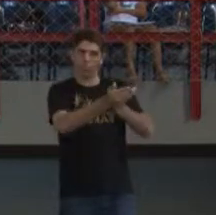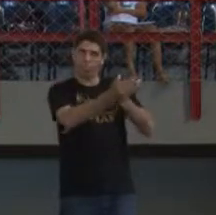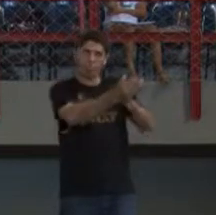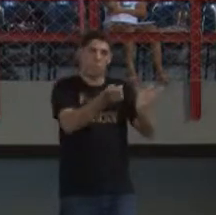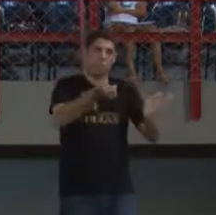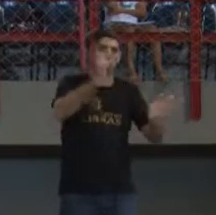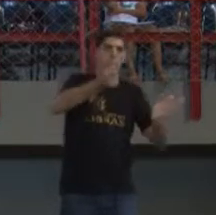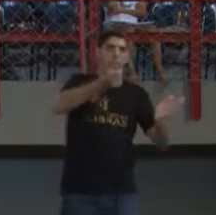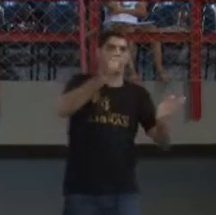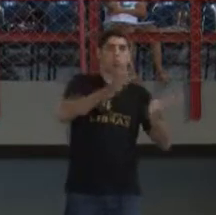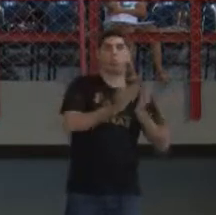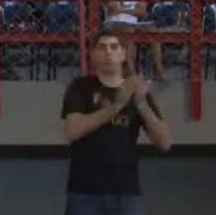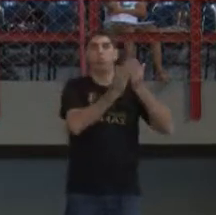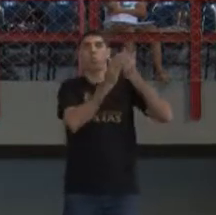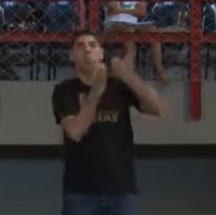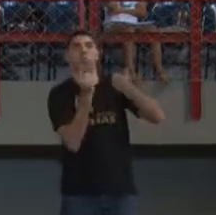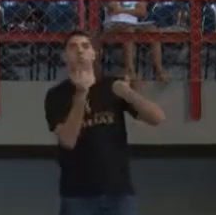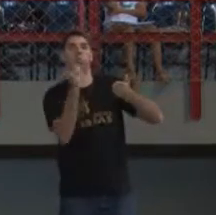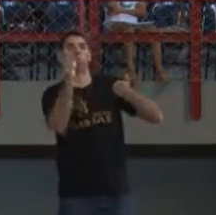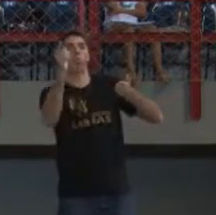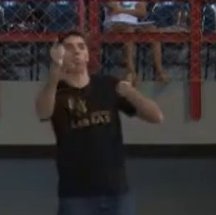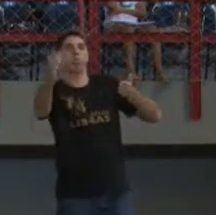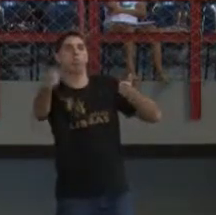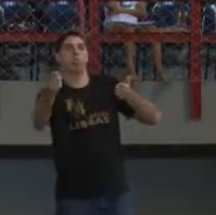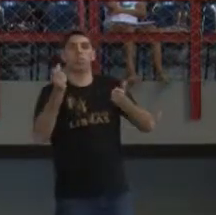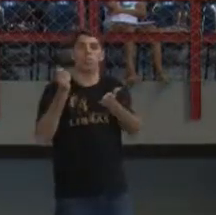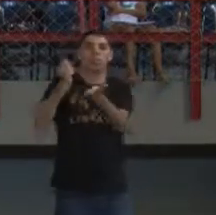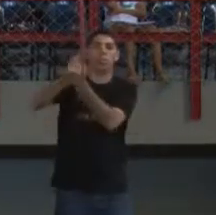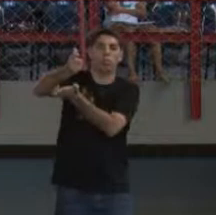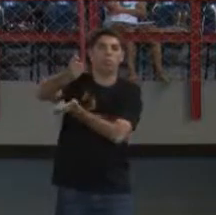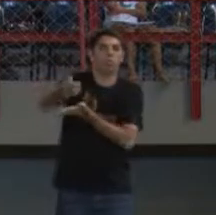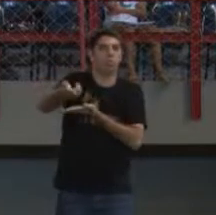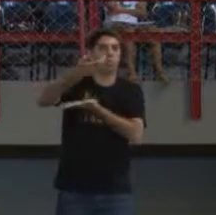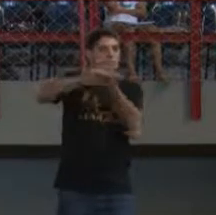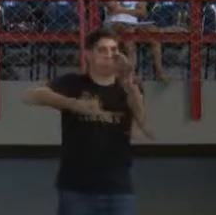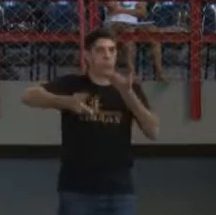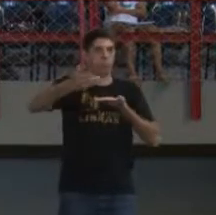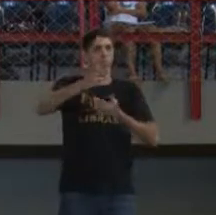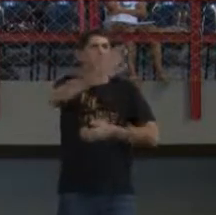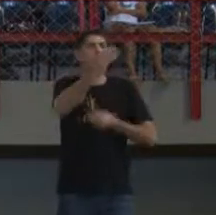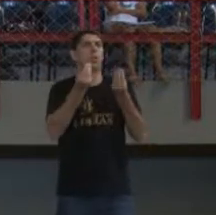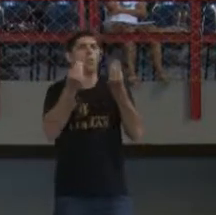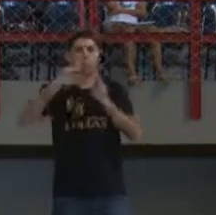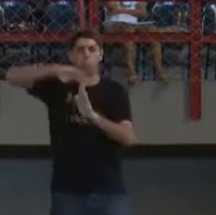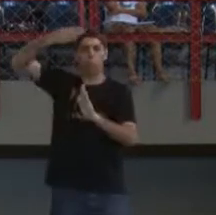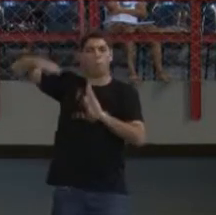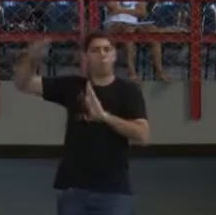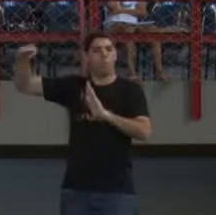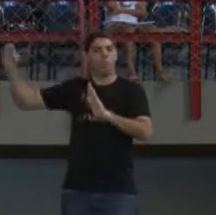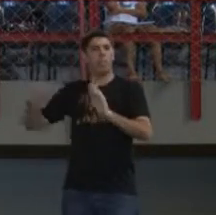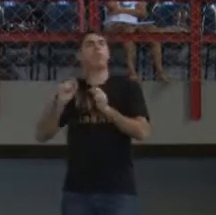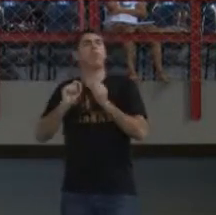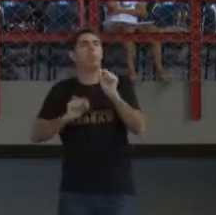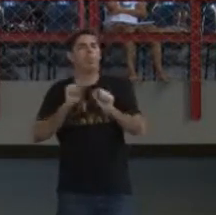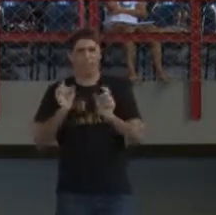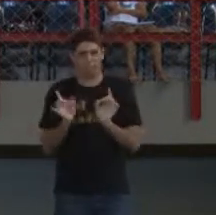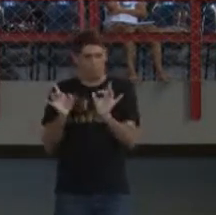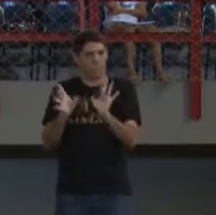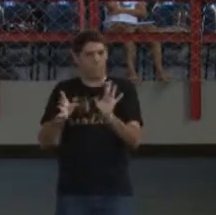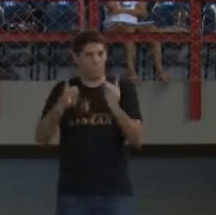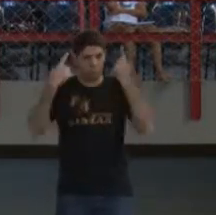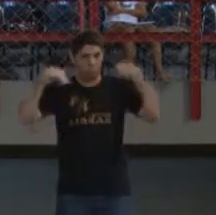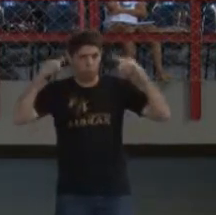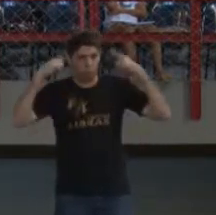fazer comércio. Os espartanos não tem como fazer comércio no meio da montanha. Vai fazer comércio com carneiro? Tá certo? Não vai ter. Então